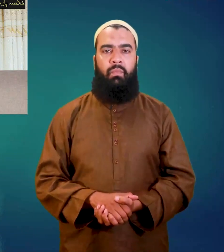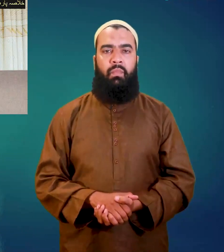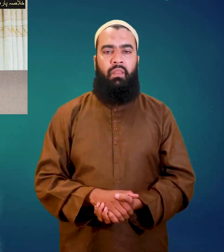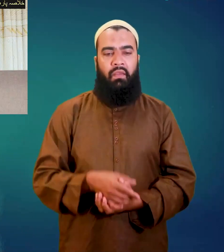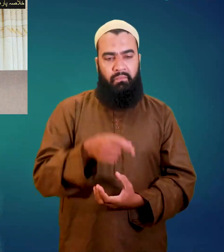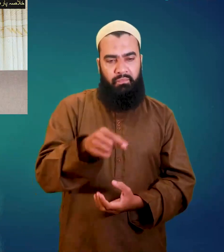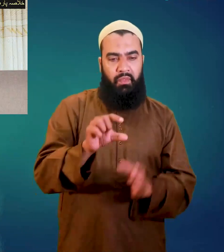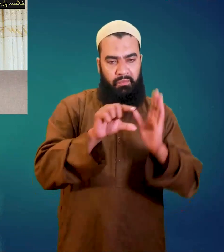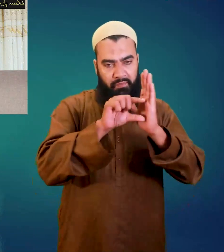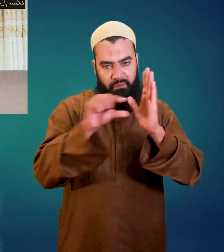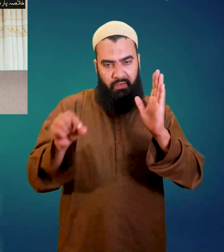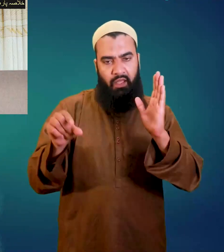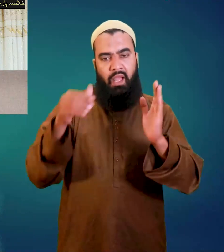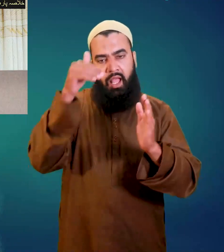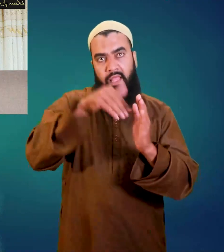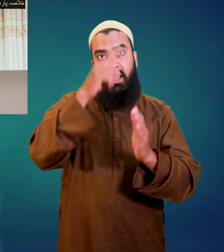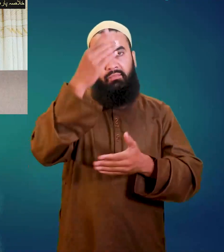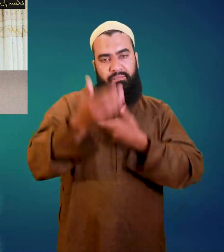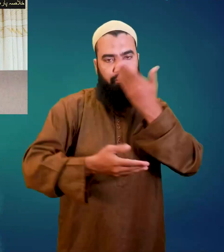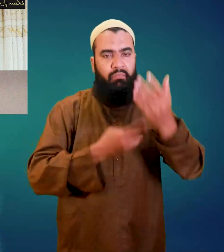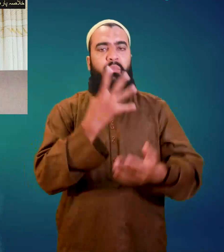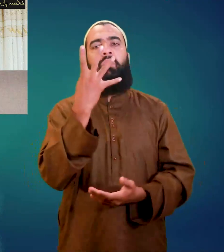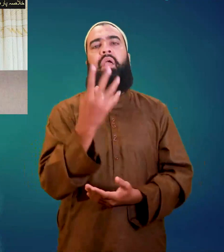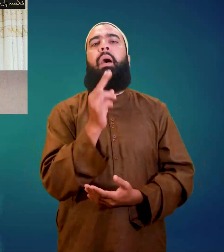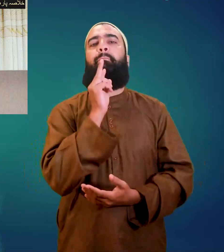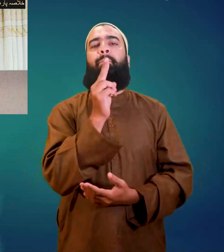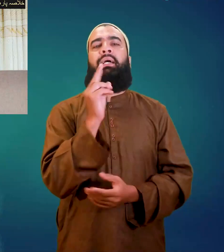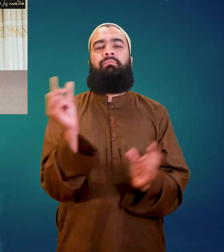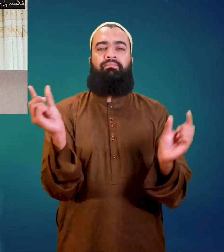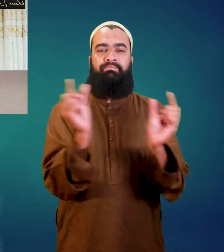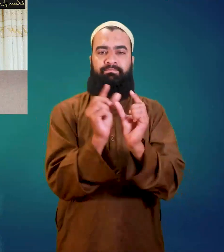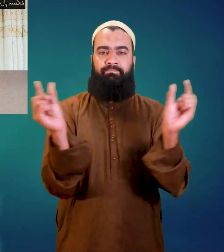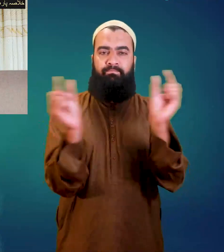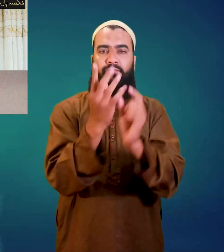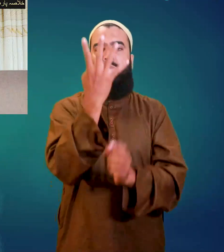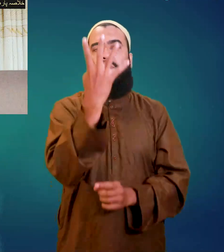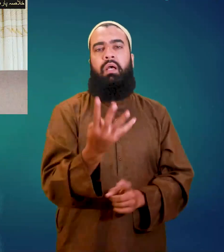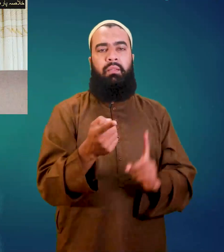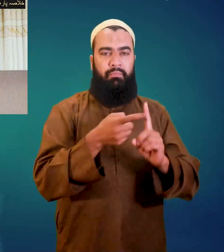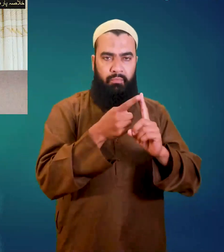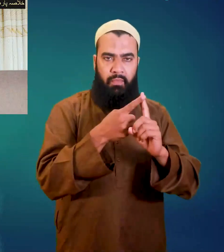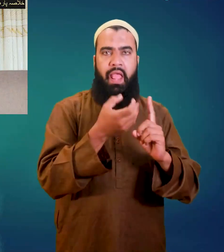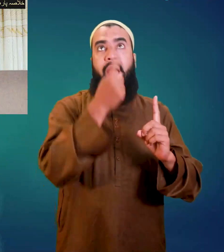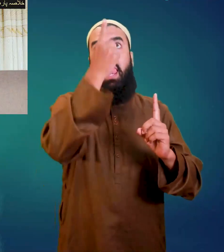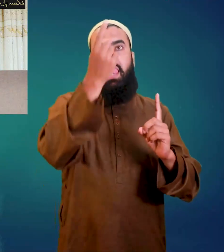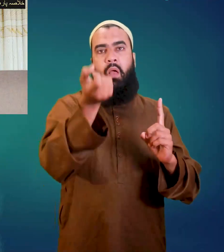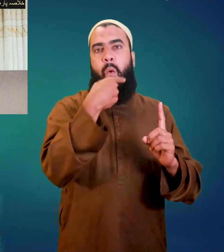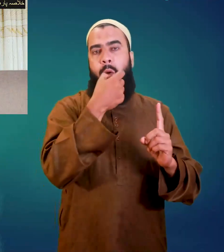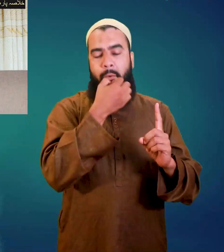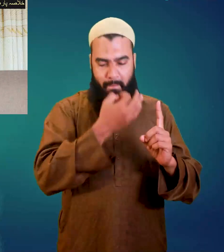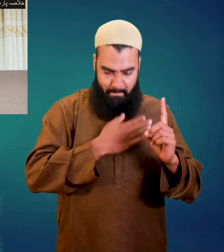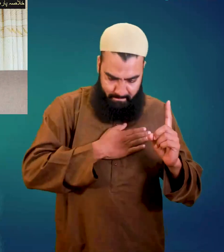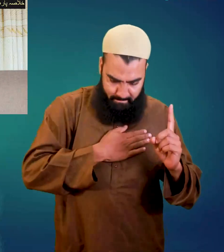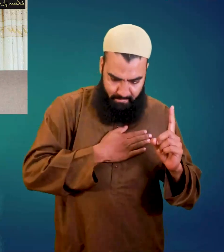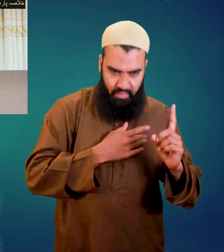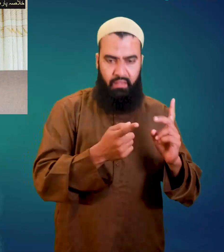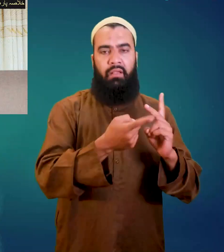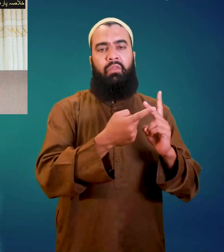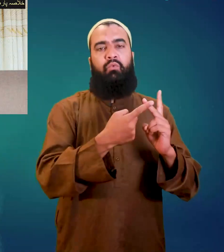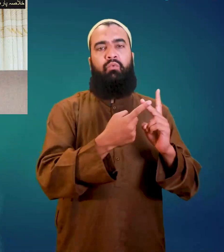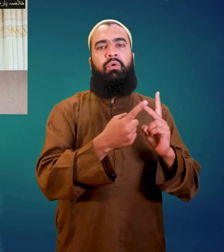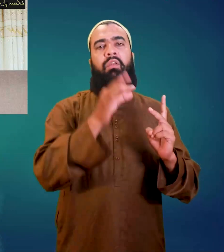گیا، ایک اللہ کی اطاعت کرنا، دوسرا اللہ کے رسول صلی اللہ علیہ وسلم کی اطاعت